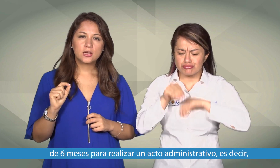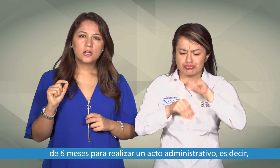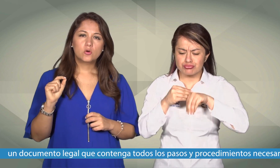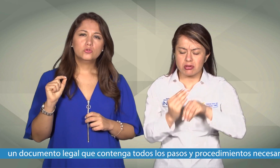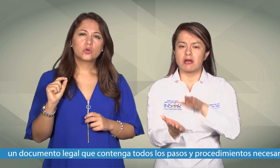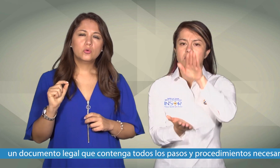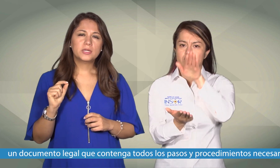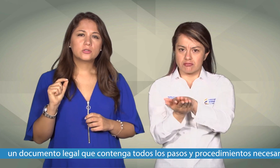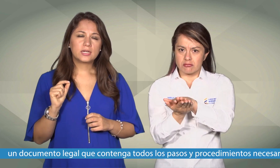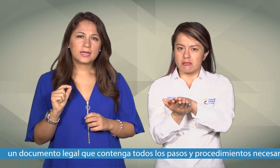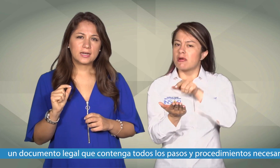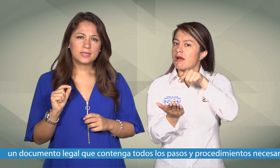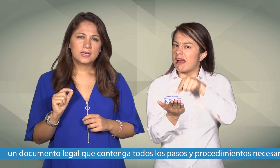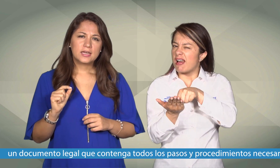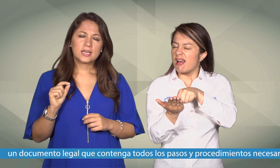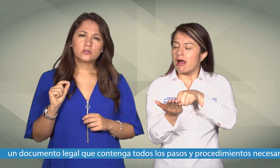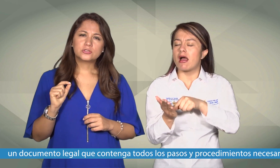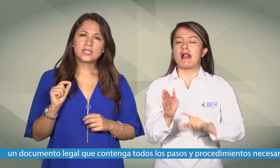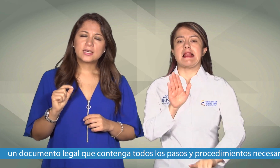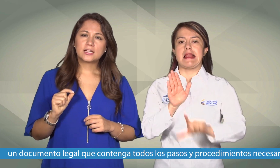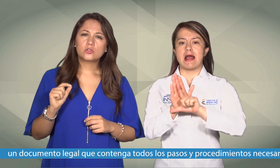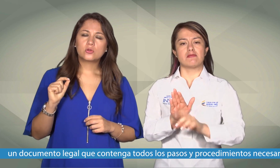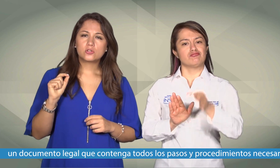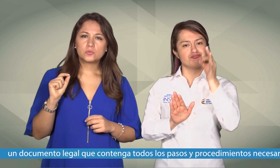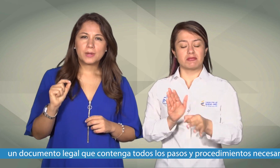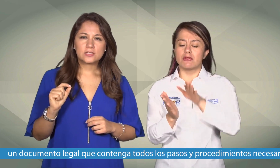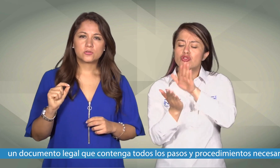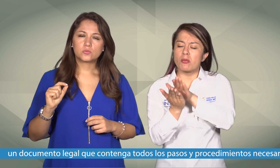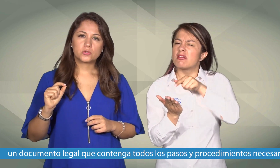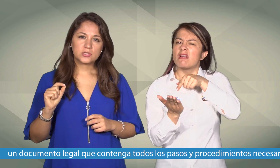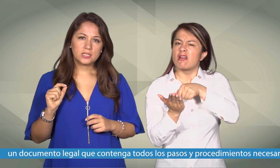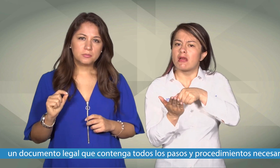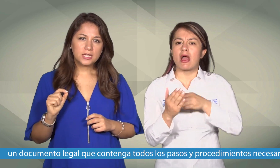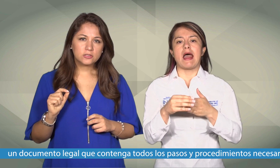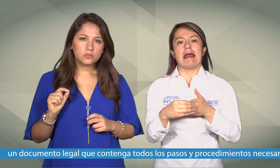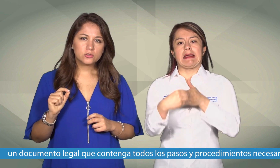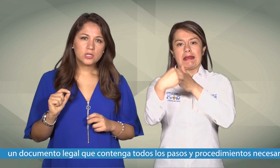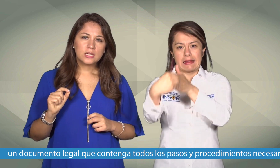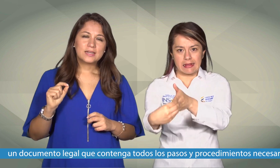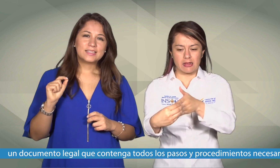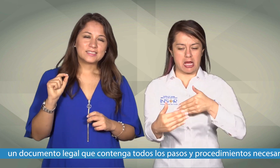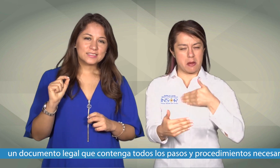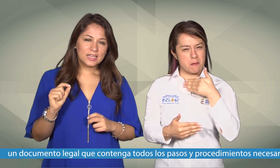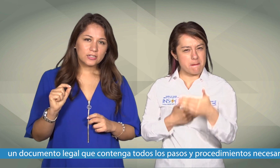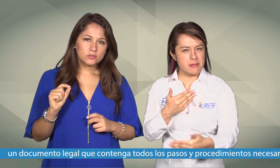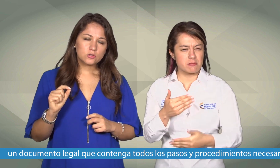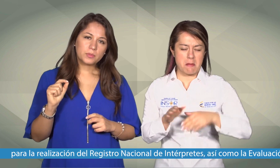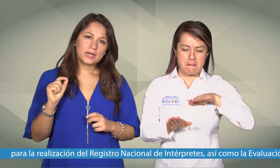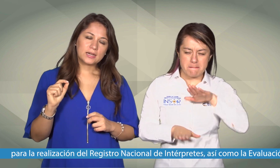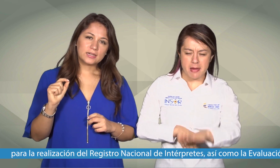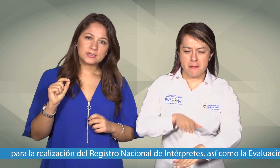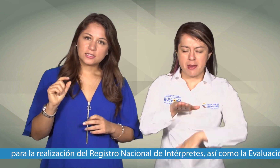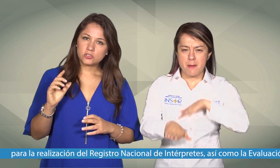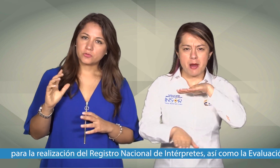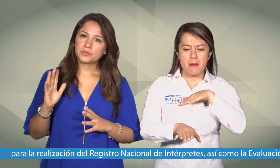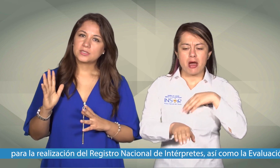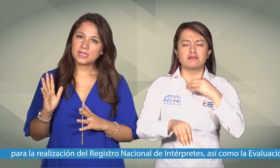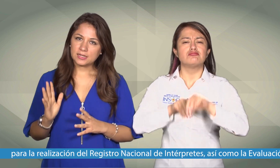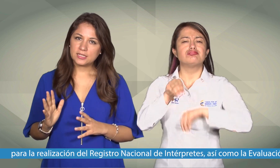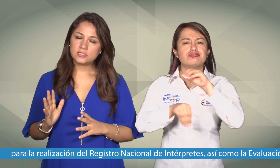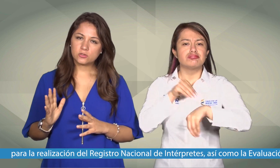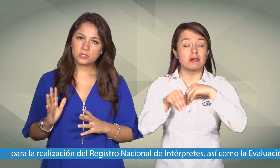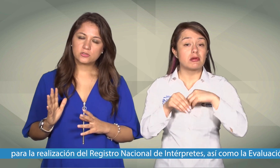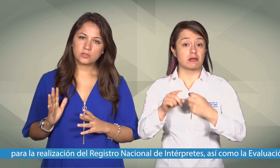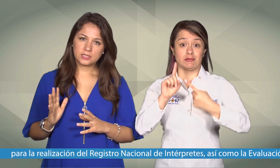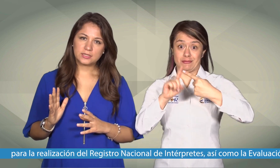es decir, un documento legal que contenga todos los pasos, procedimientos necesarios para la realización